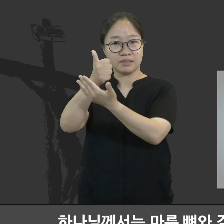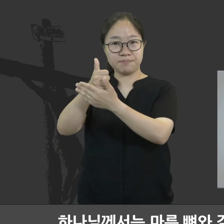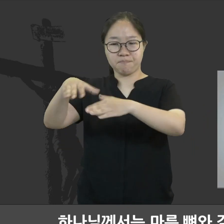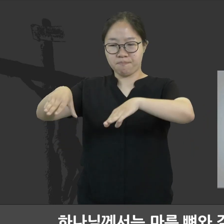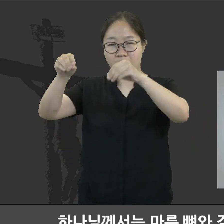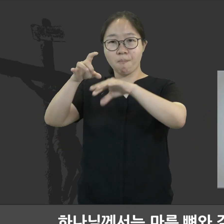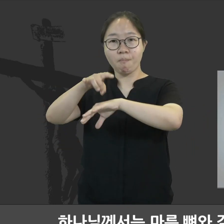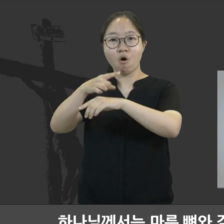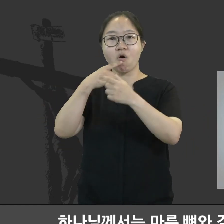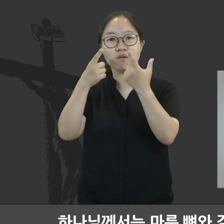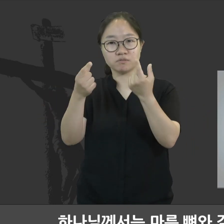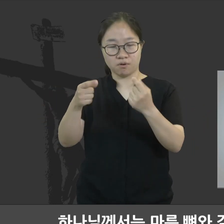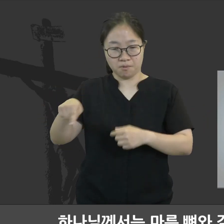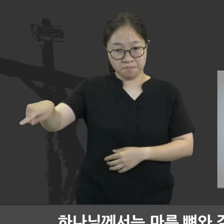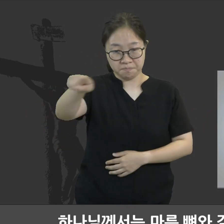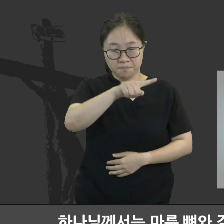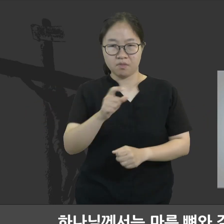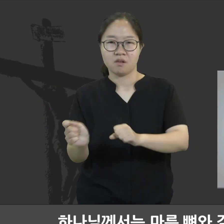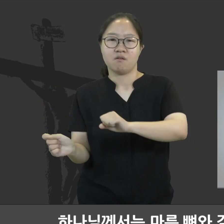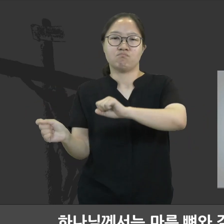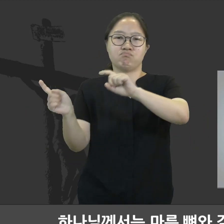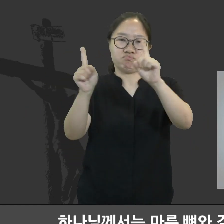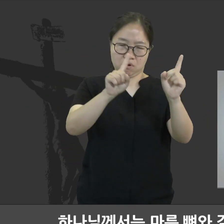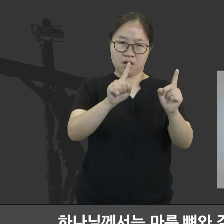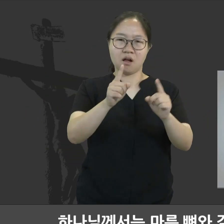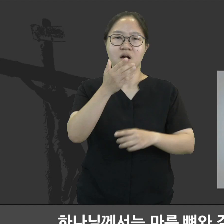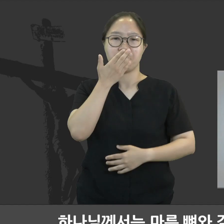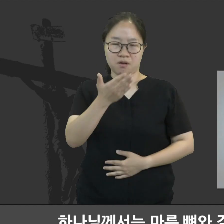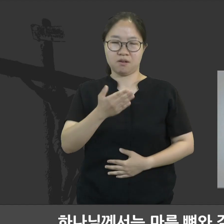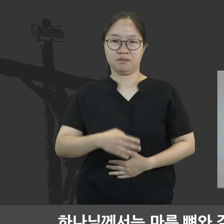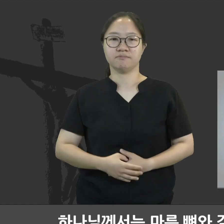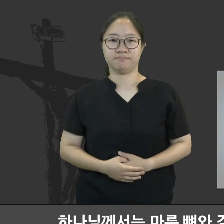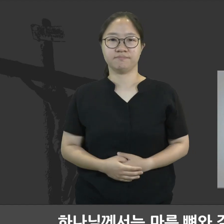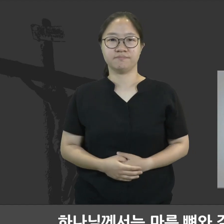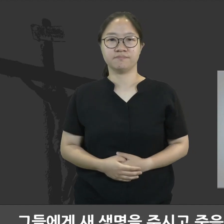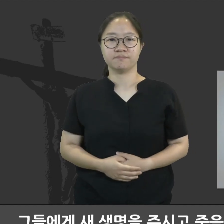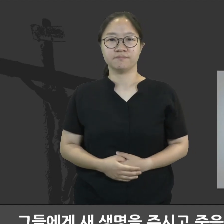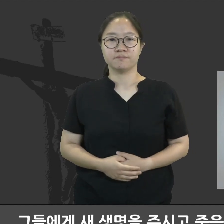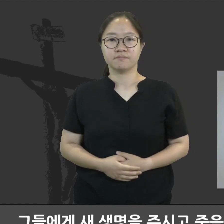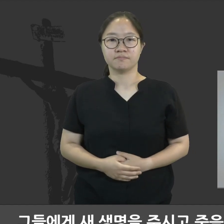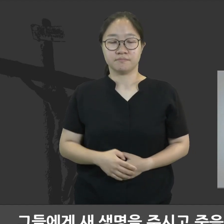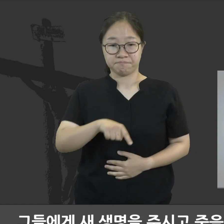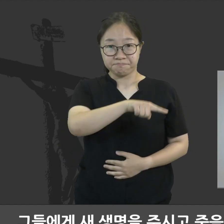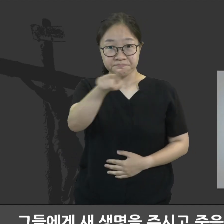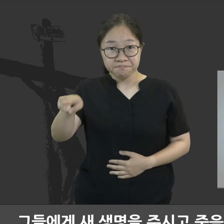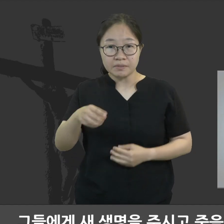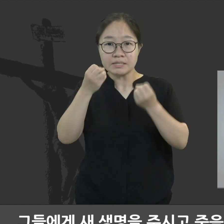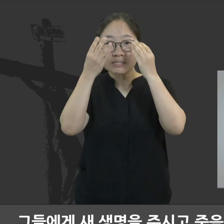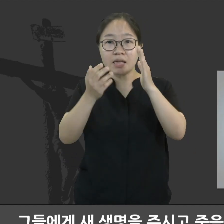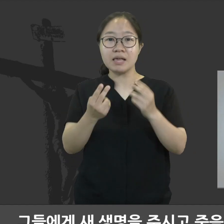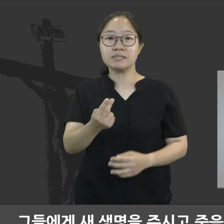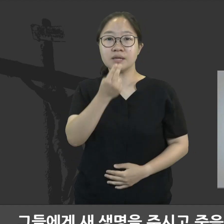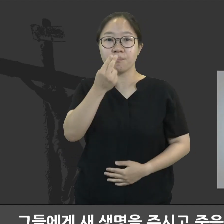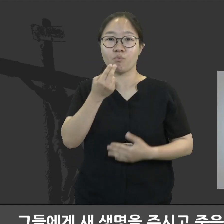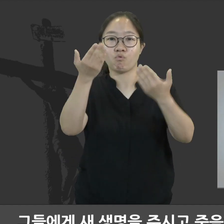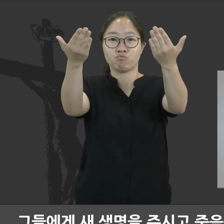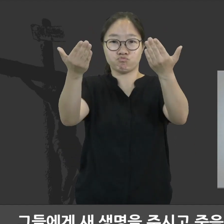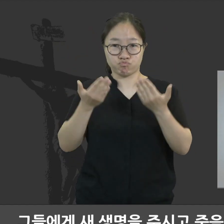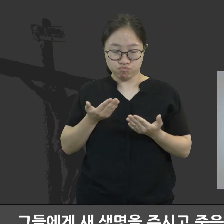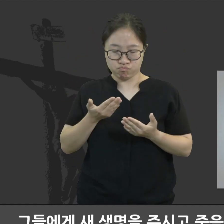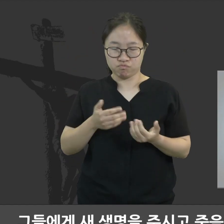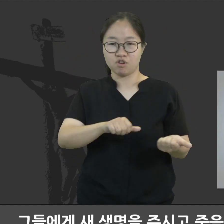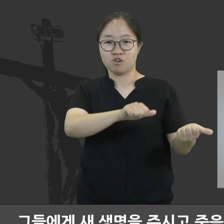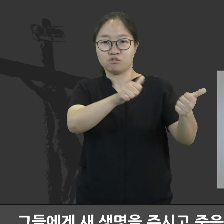하나님께서는 마른 뼈와 같은 그들을 살리시고 회복시키시길 원하십니다. 그들에게 새 생명을 주시고